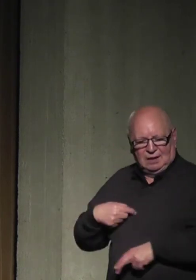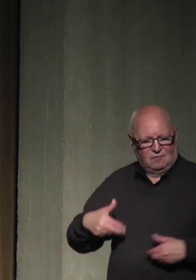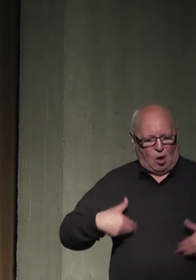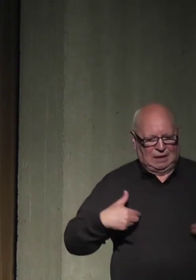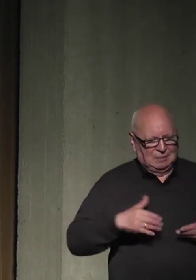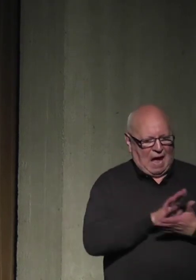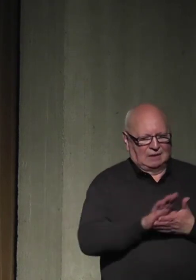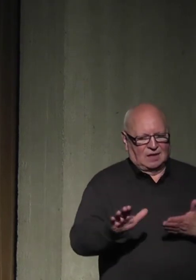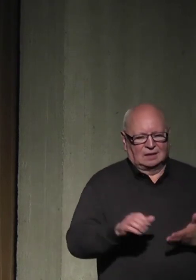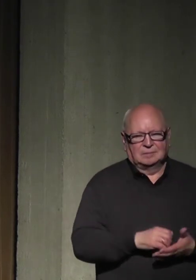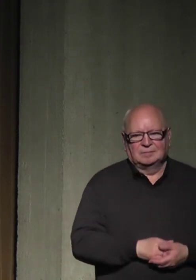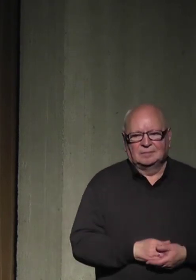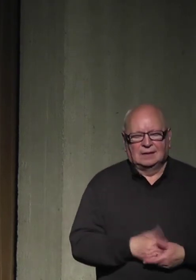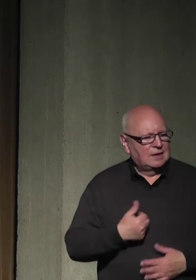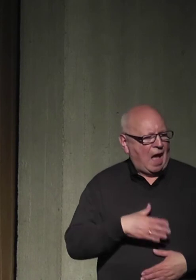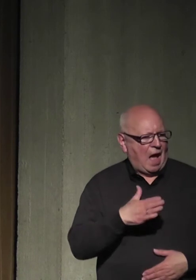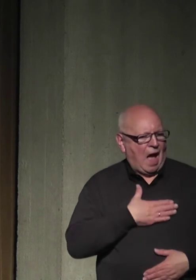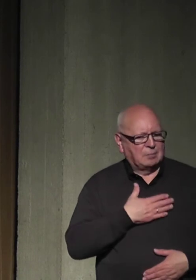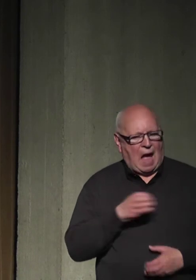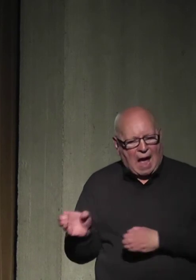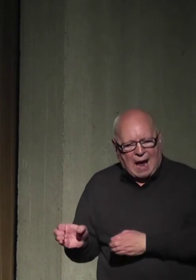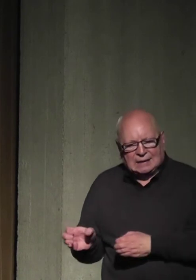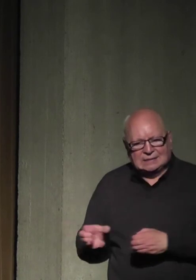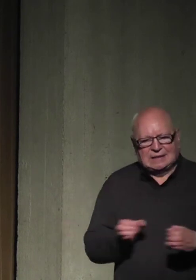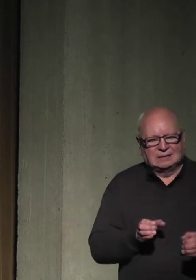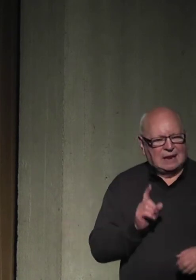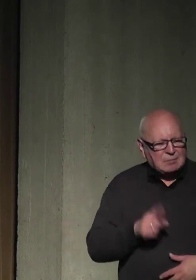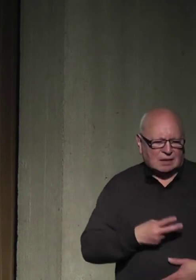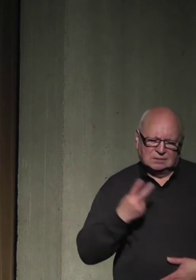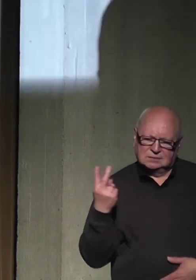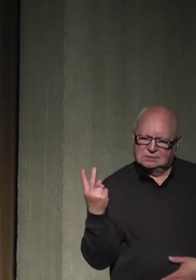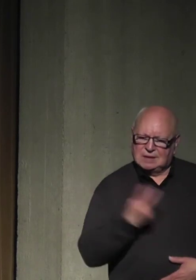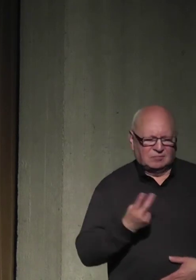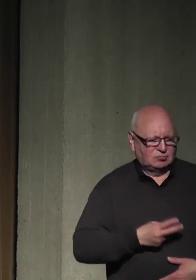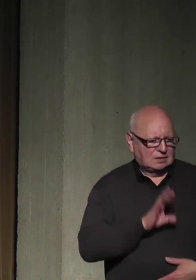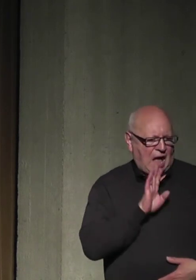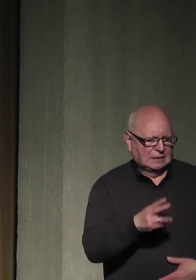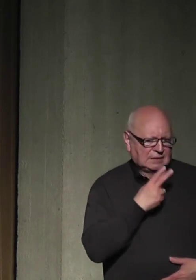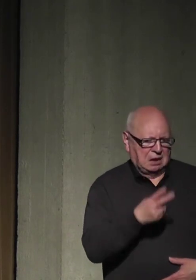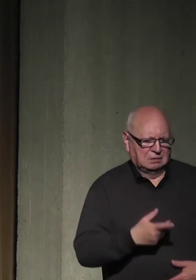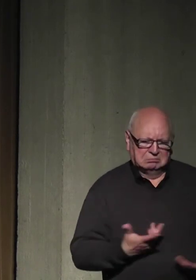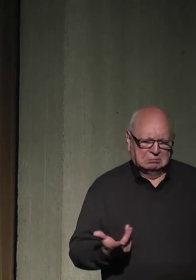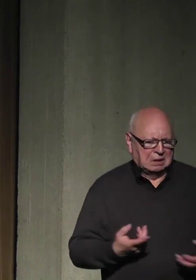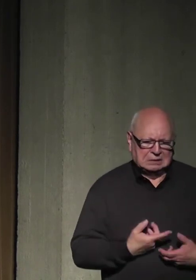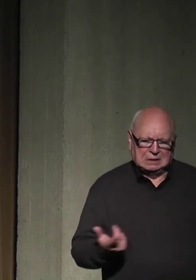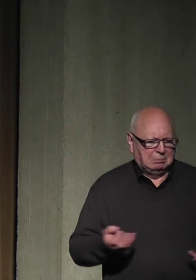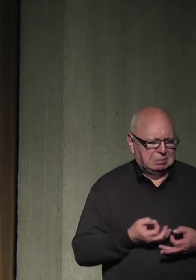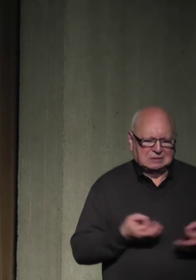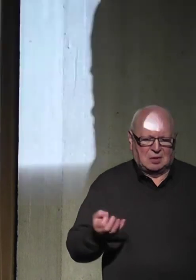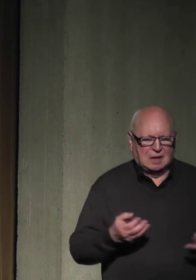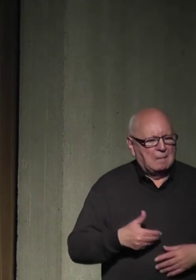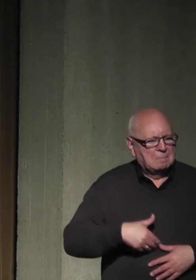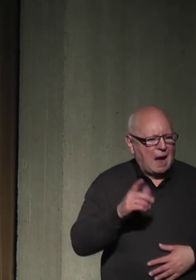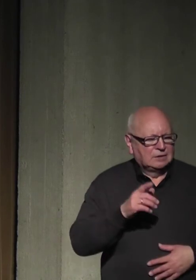mich einfach. Ich habe meinen Einsatz immer als selbstverständlich angesehen. Nichts Besonderes eben, meist